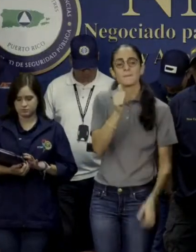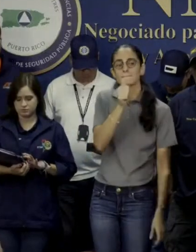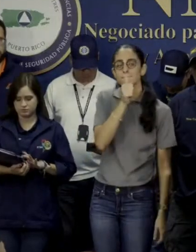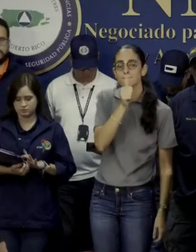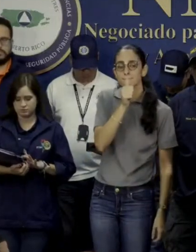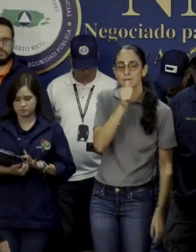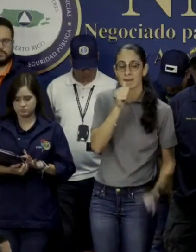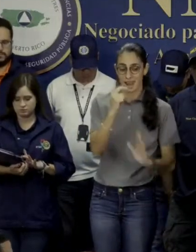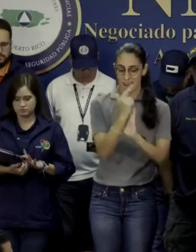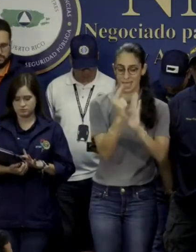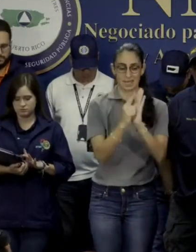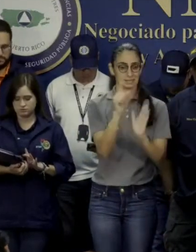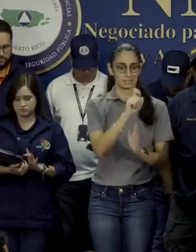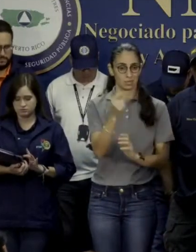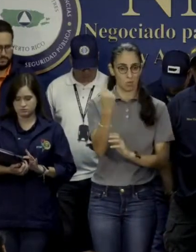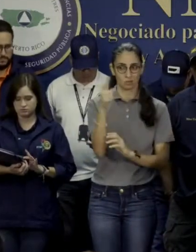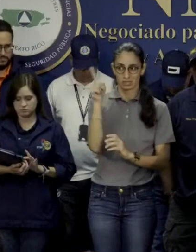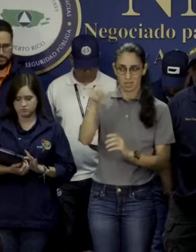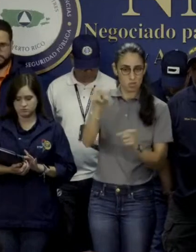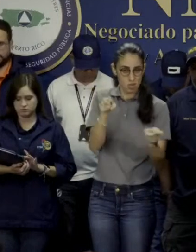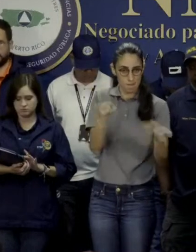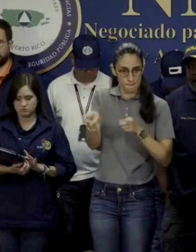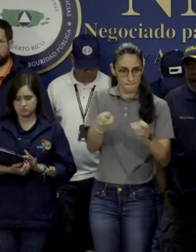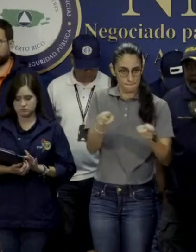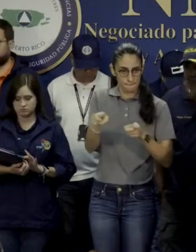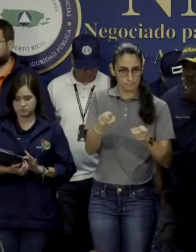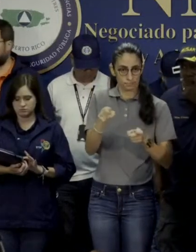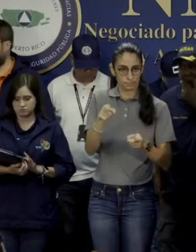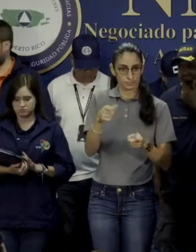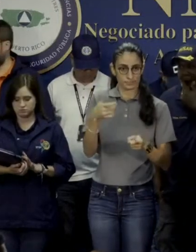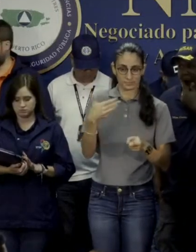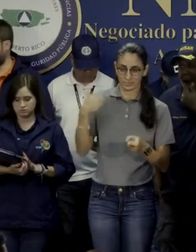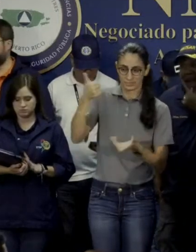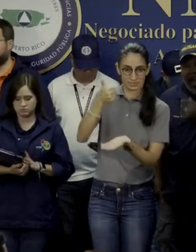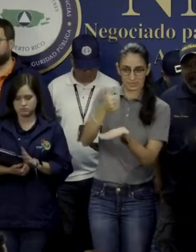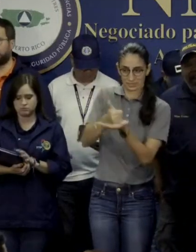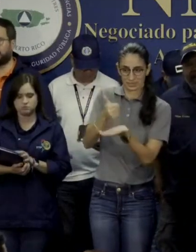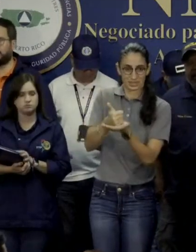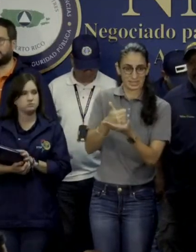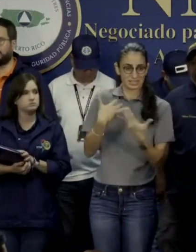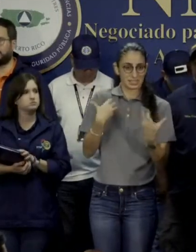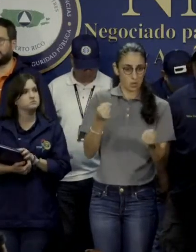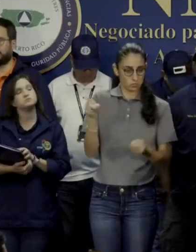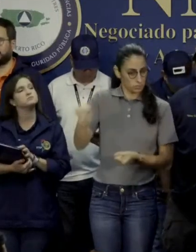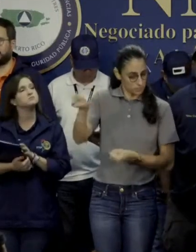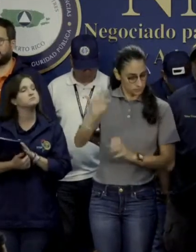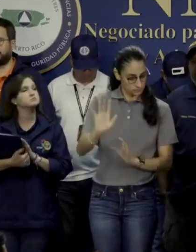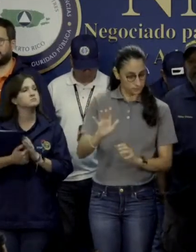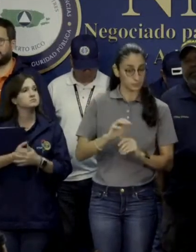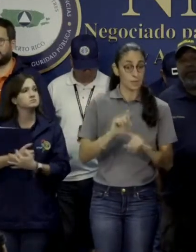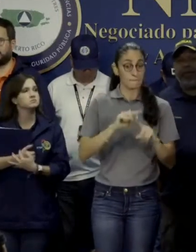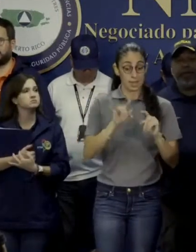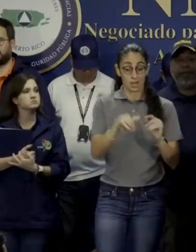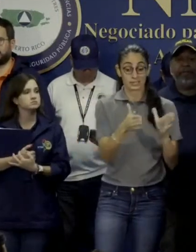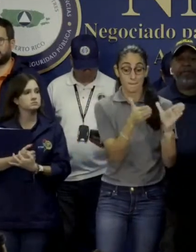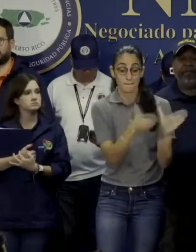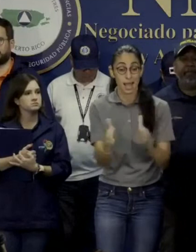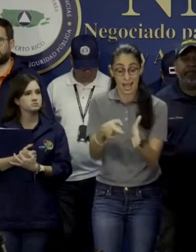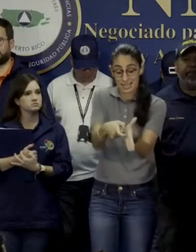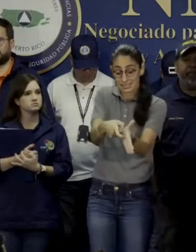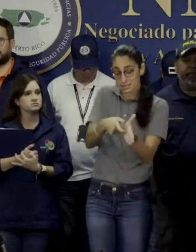obviamente la ley 111, que es la ley que administra SARAF, que es la Secretaría Auxiliar de Facilidad de Servicios de Salud, dentro de ese plan